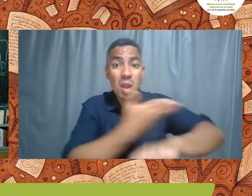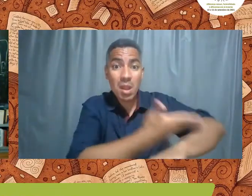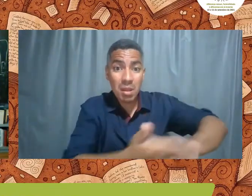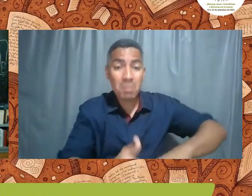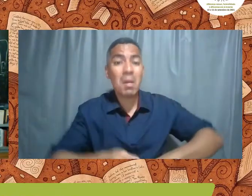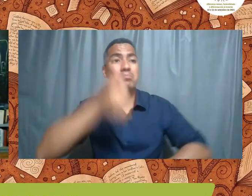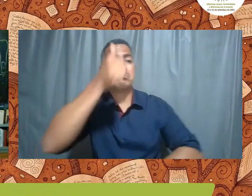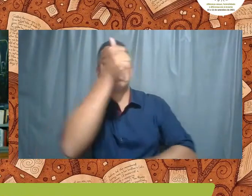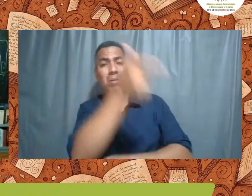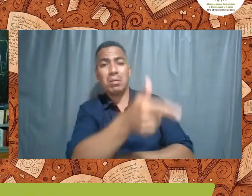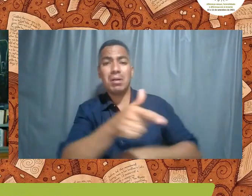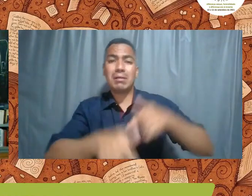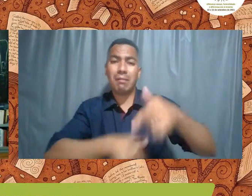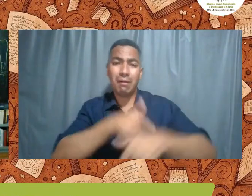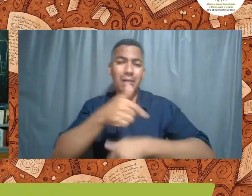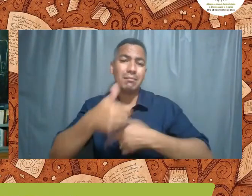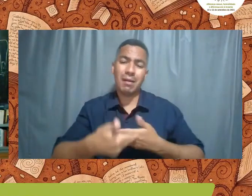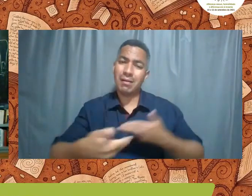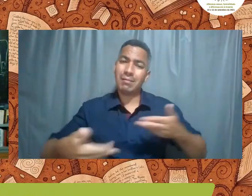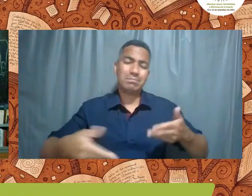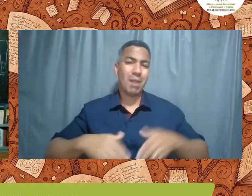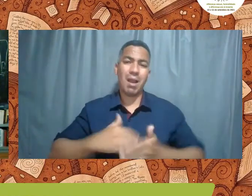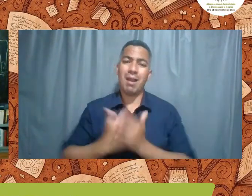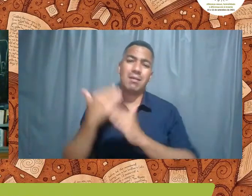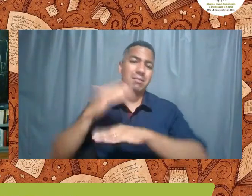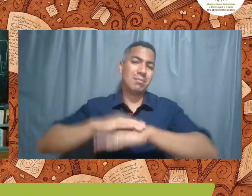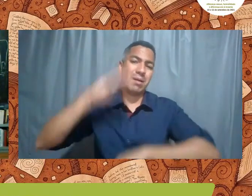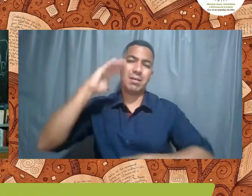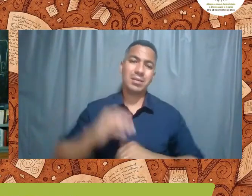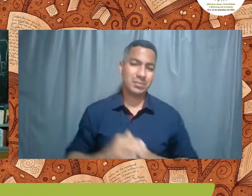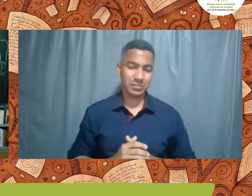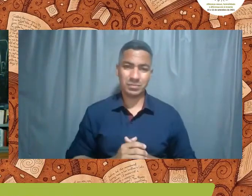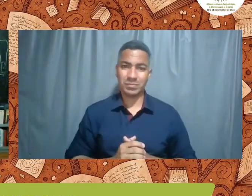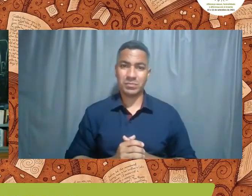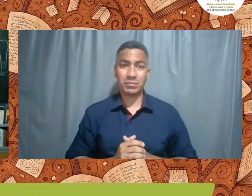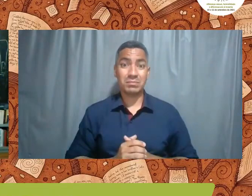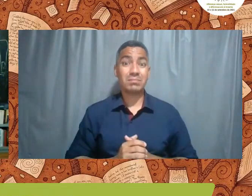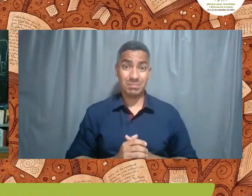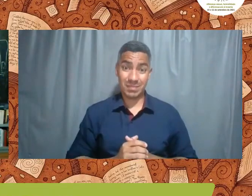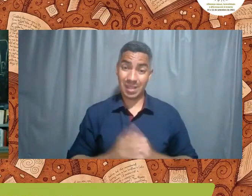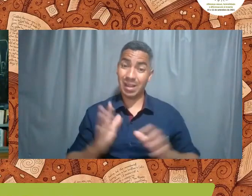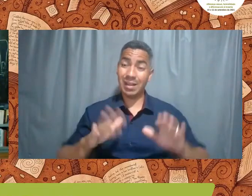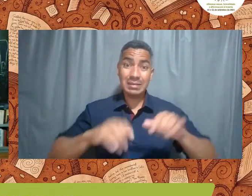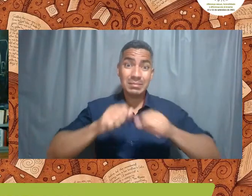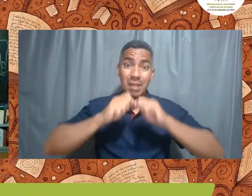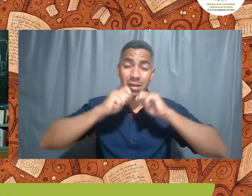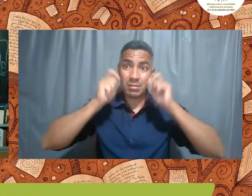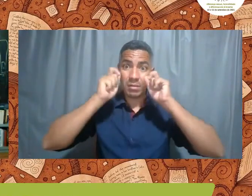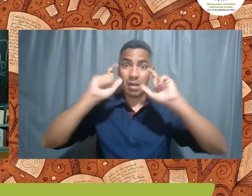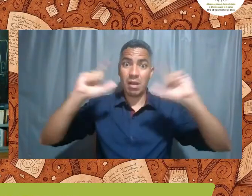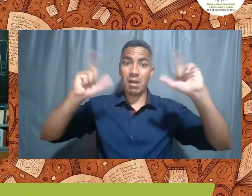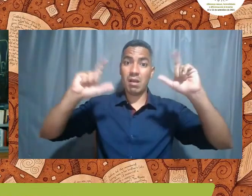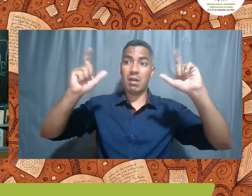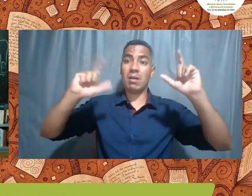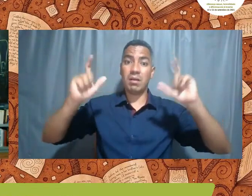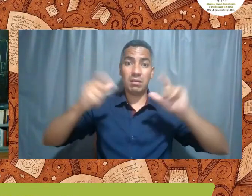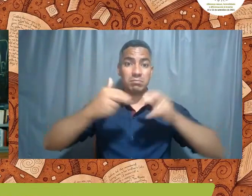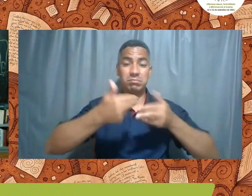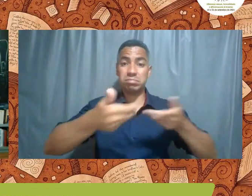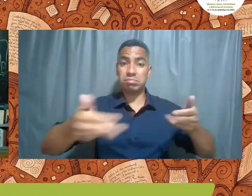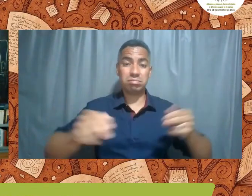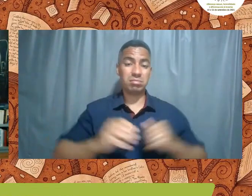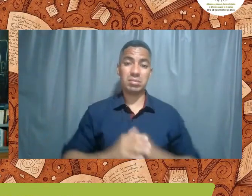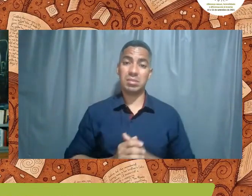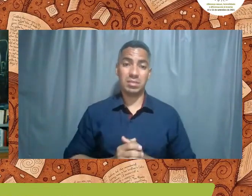forma eloquente, e eu diria até mesmo escandalosa, né? Essas hierarquias de gênero